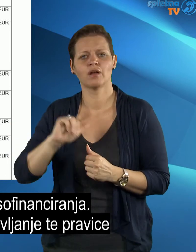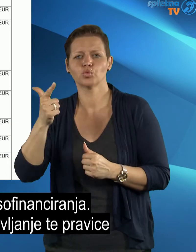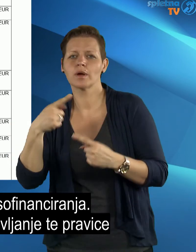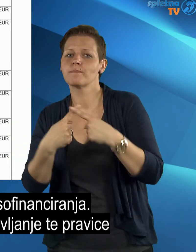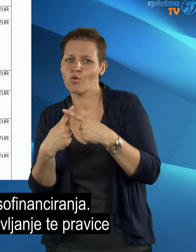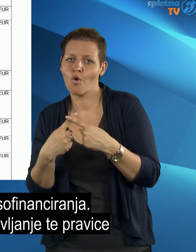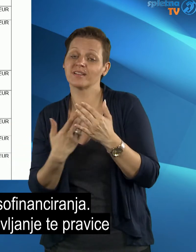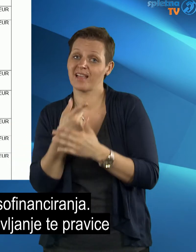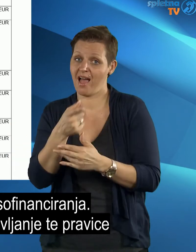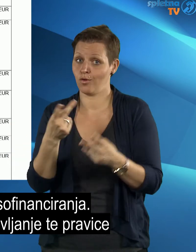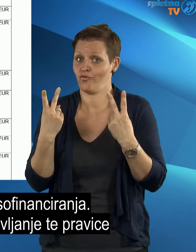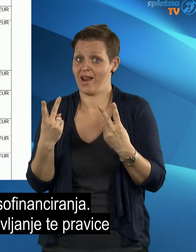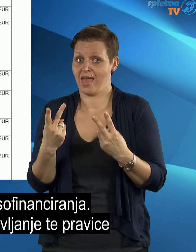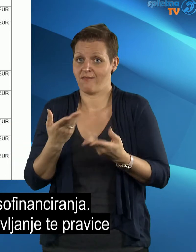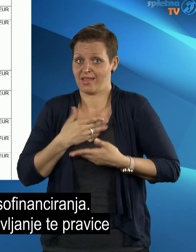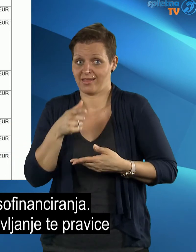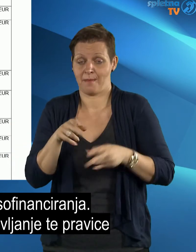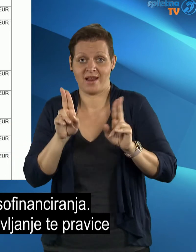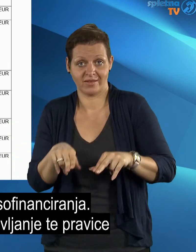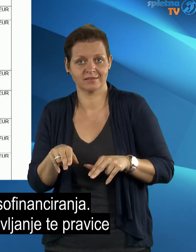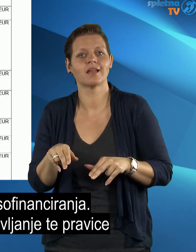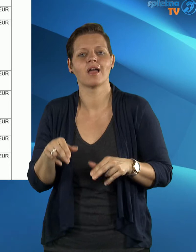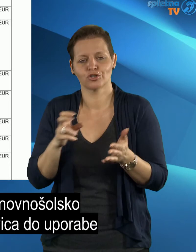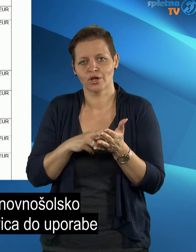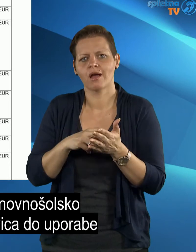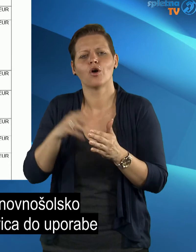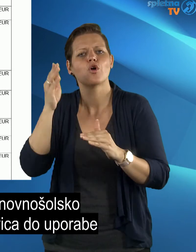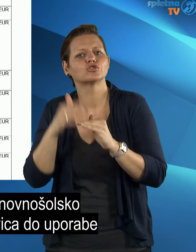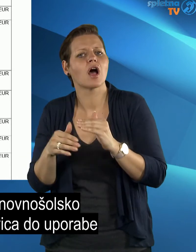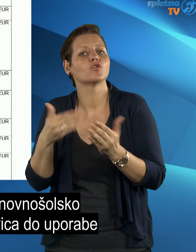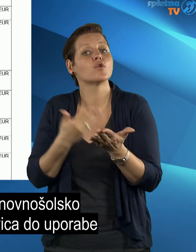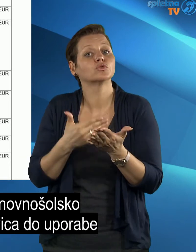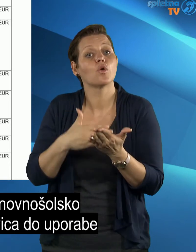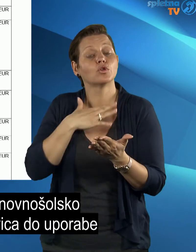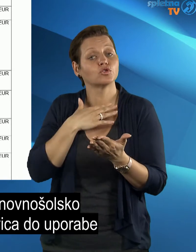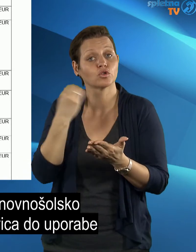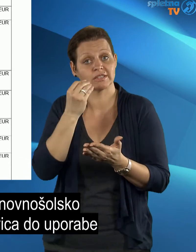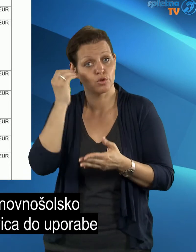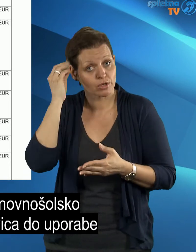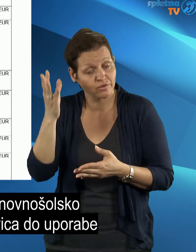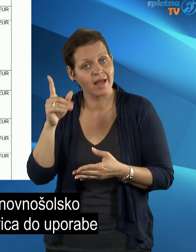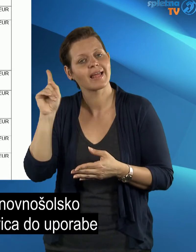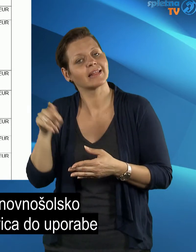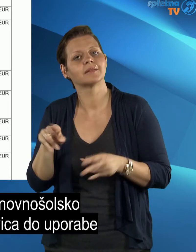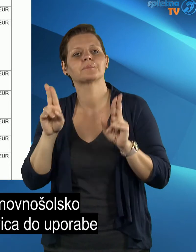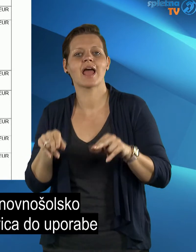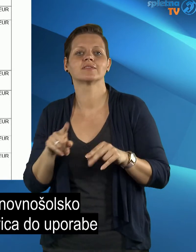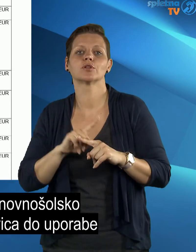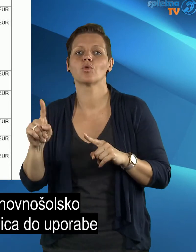Druga pogoja za uveljavljanje te pravice sta še končano osnovnošolsko izobraževanje in pravica do uporabe